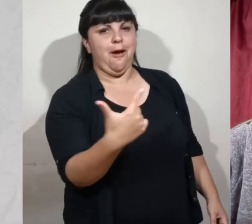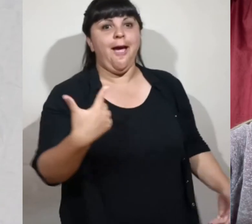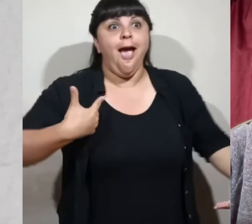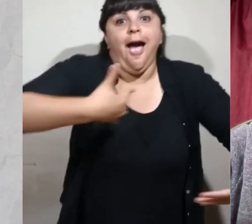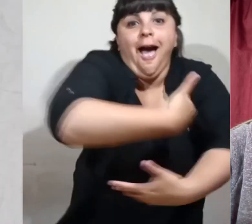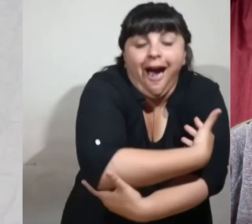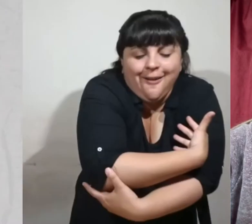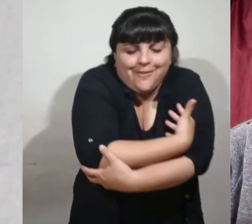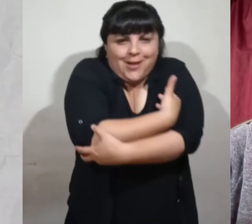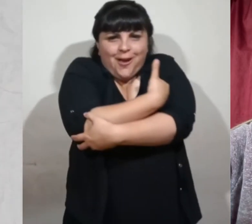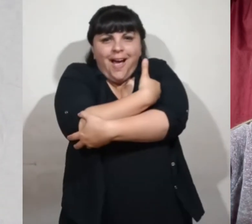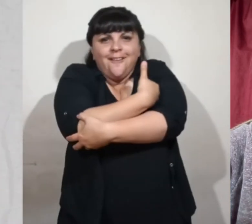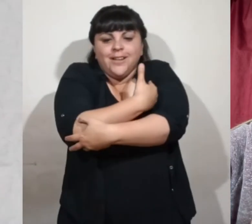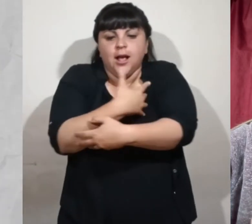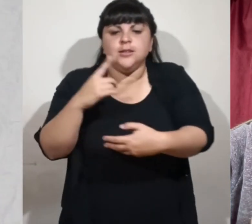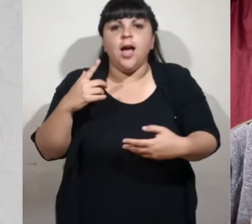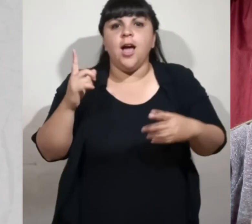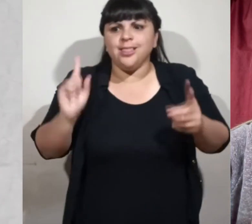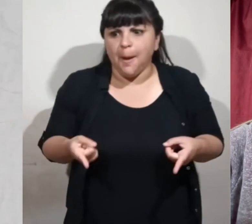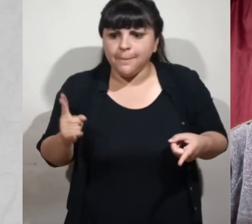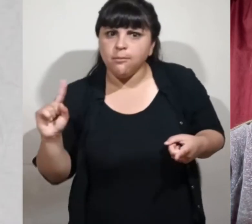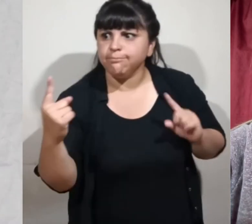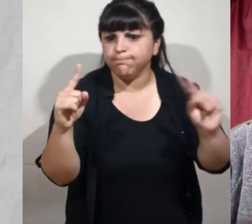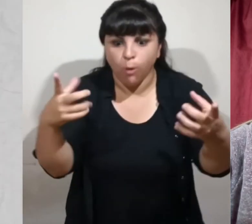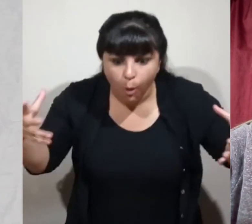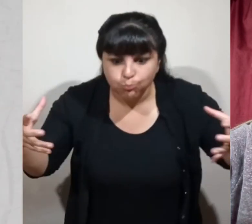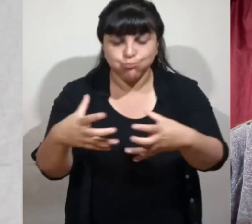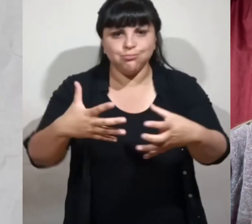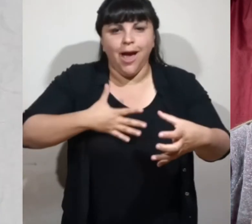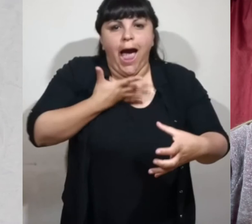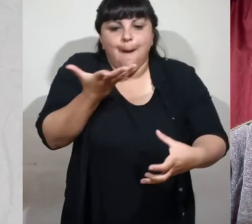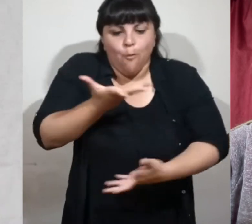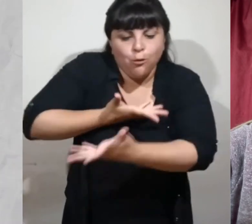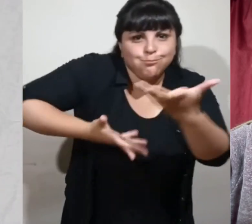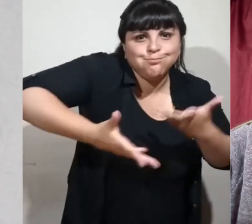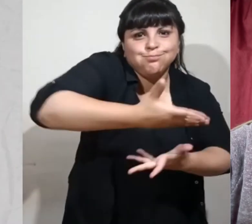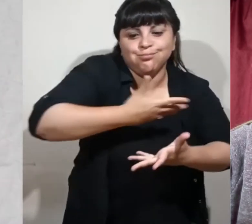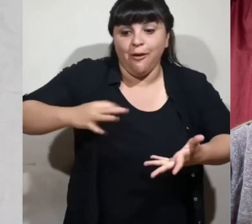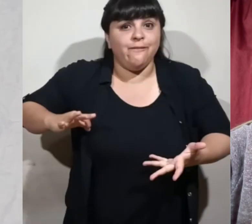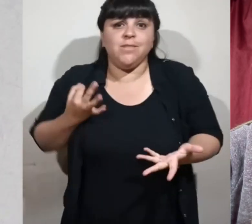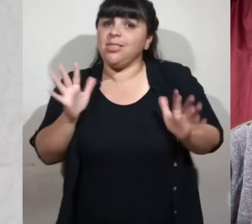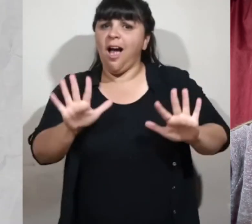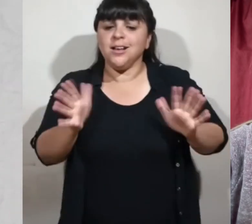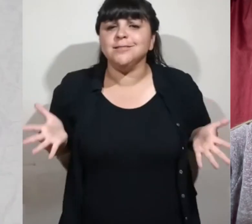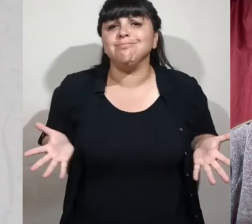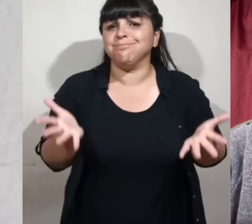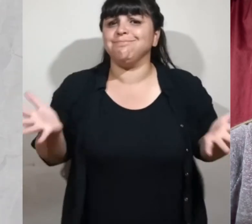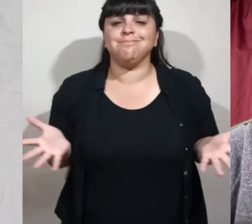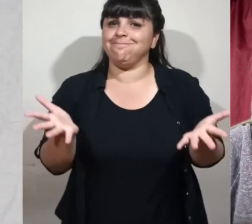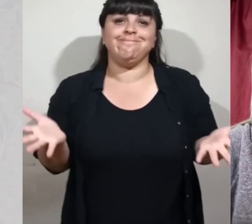alguien abrazada. El abrazo también puede ser colectivo, para entrar en una dimensión colectiva de amor, o de la pulsión de vida,